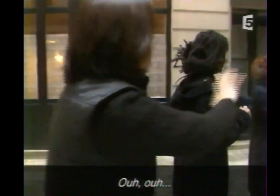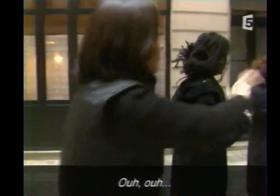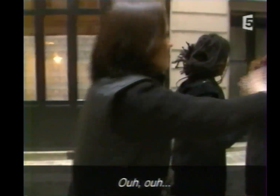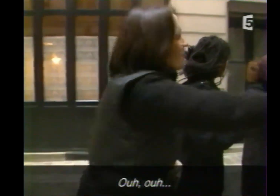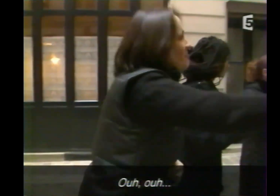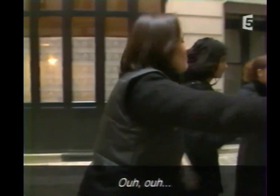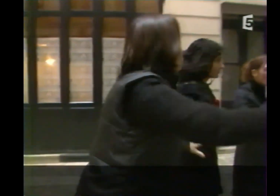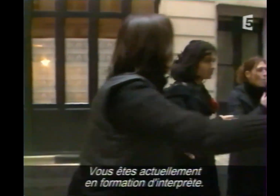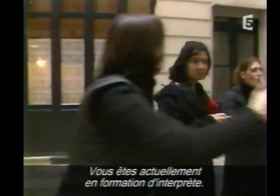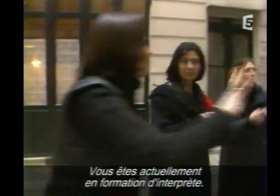Attends.